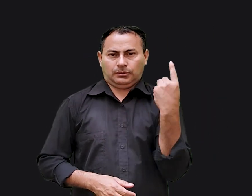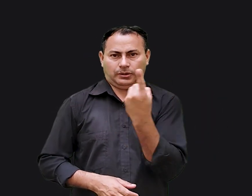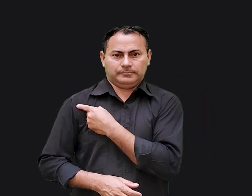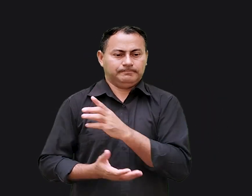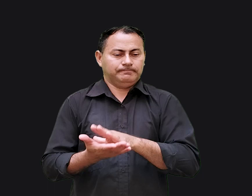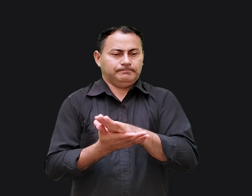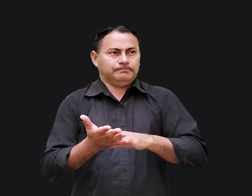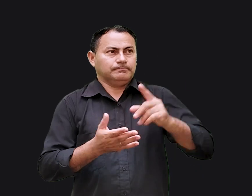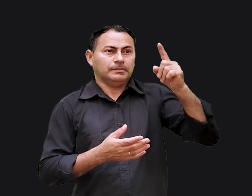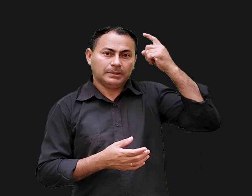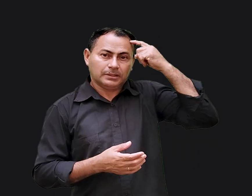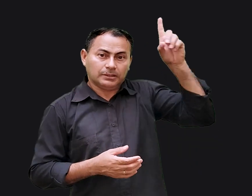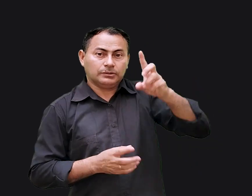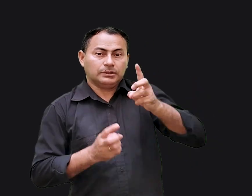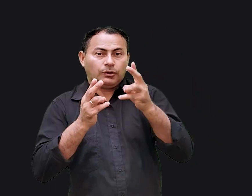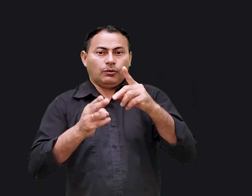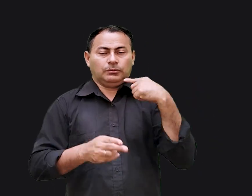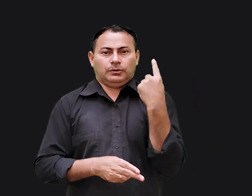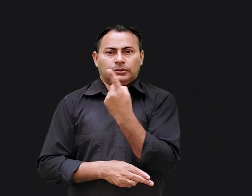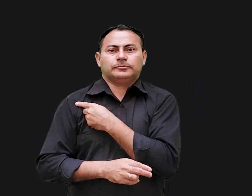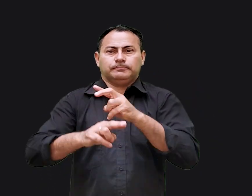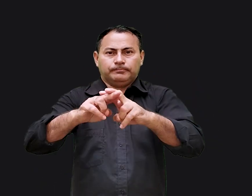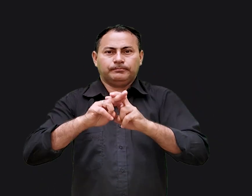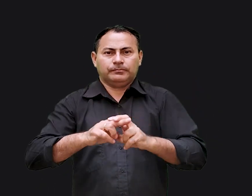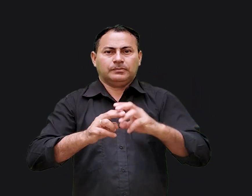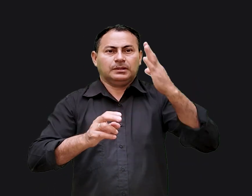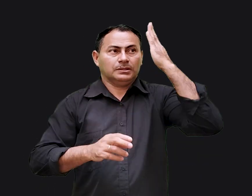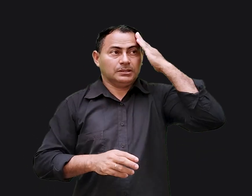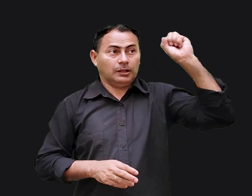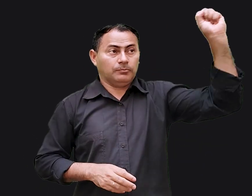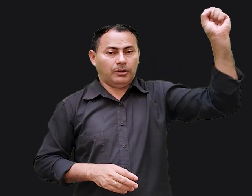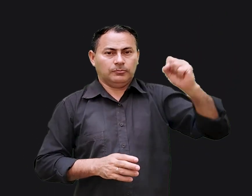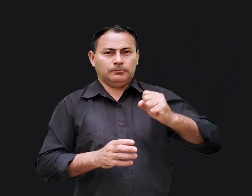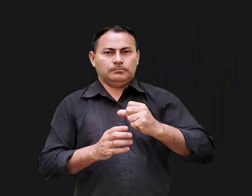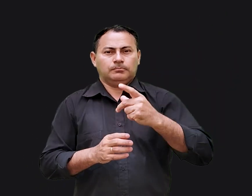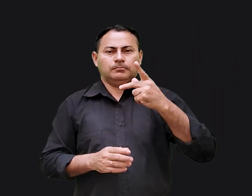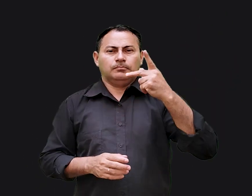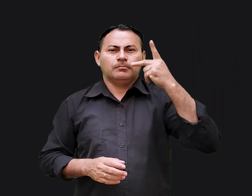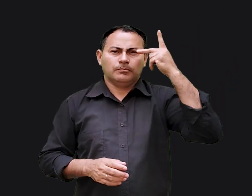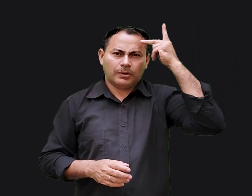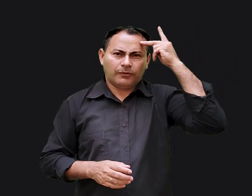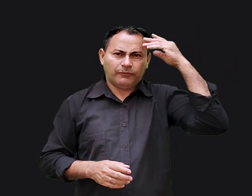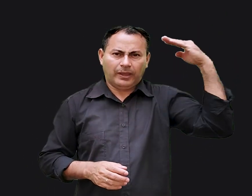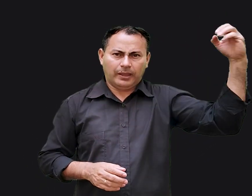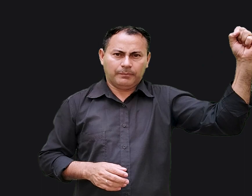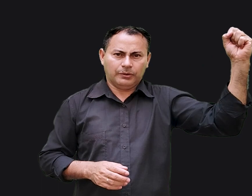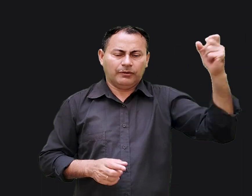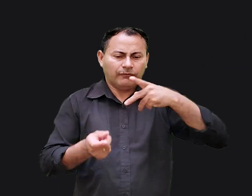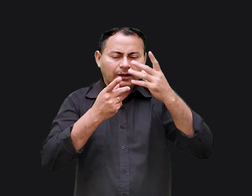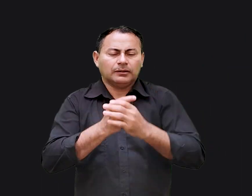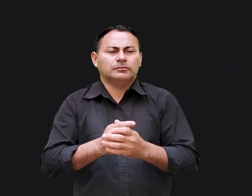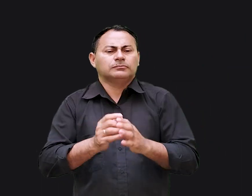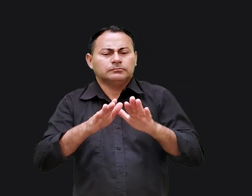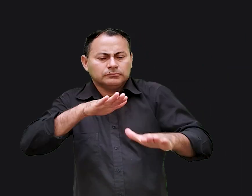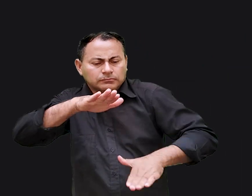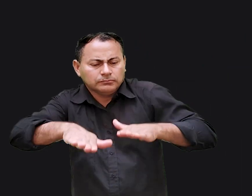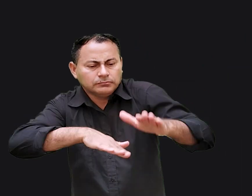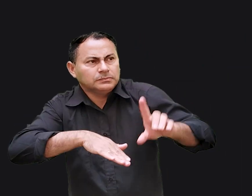Nem os pensamentos de Deus são os nossos. É por isso que Salomão, em Provérbios 20:24, perguntou: os passos do homem são dirigidos